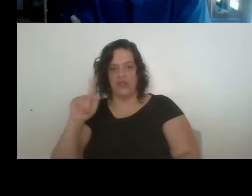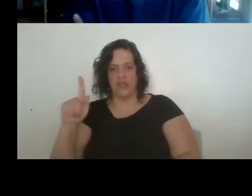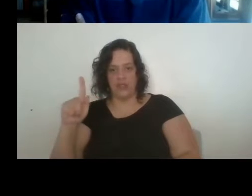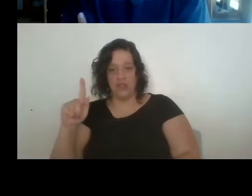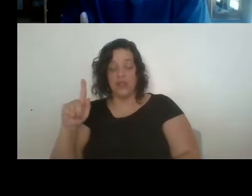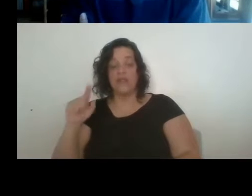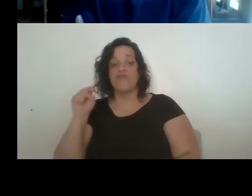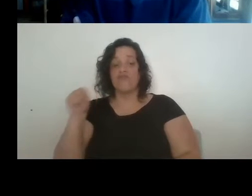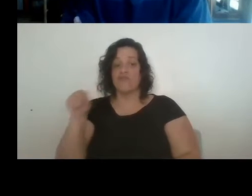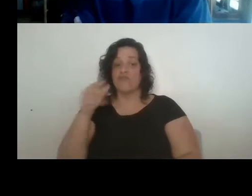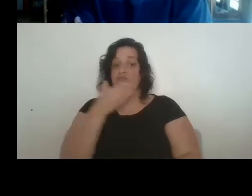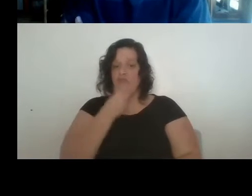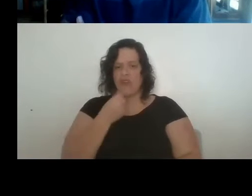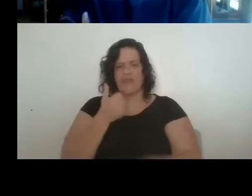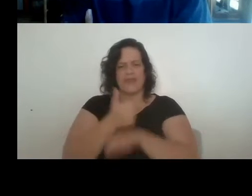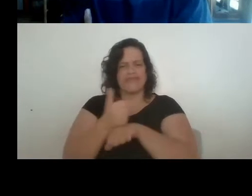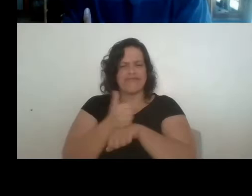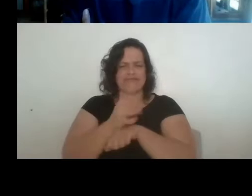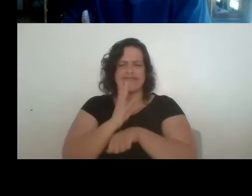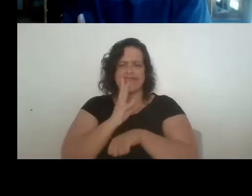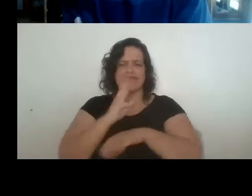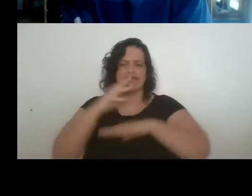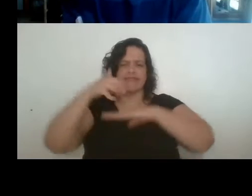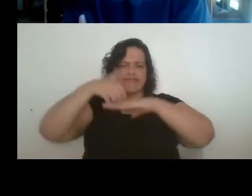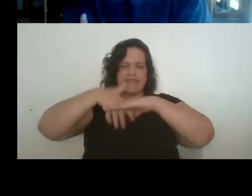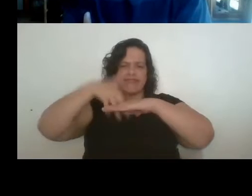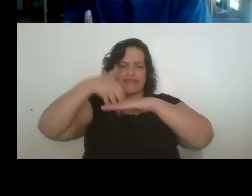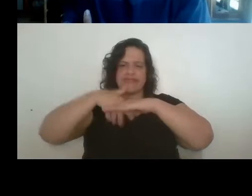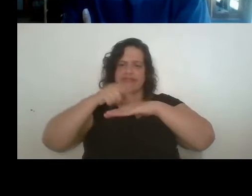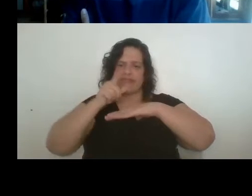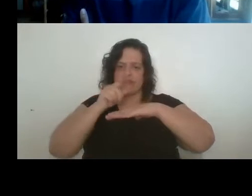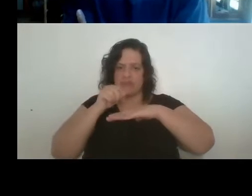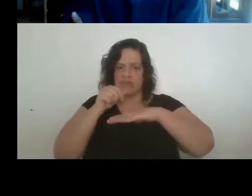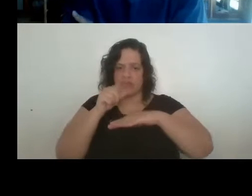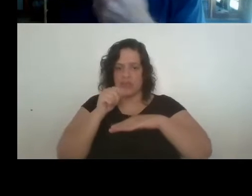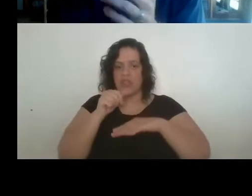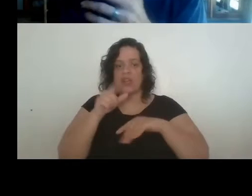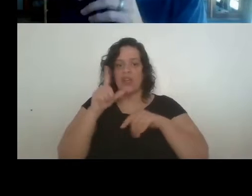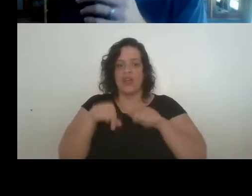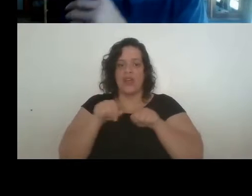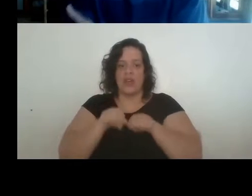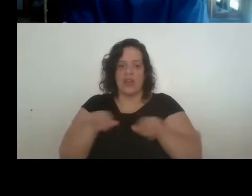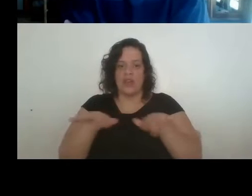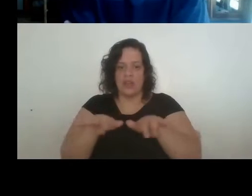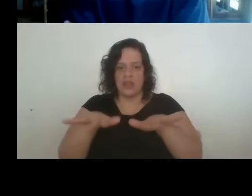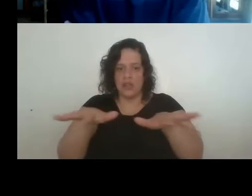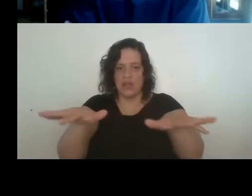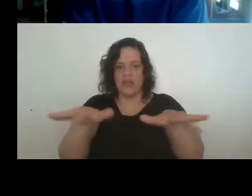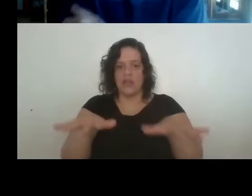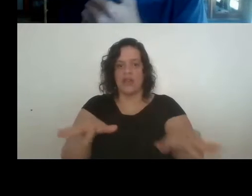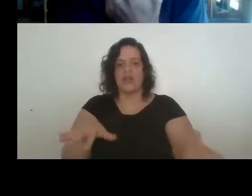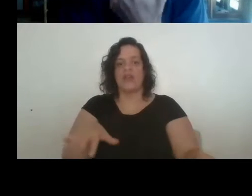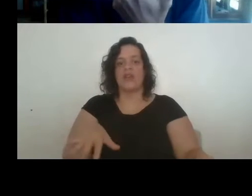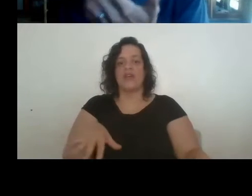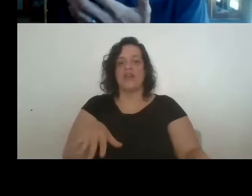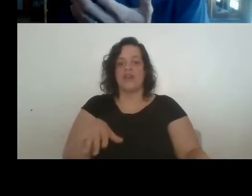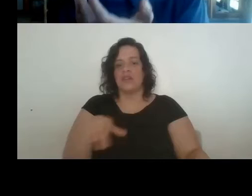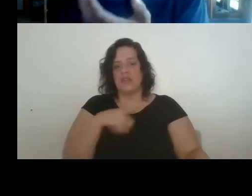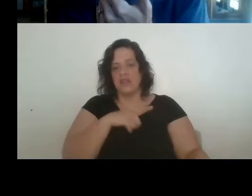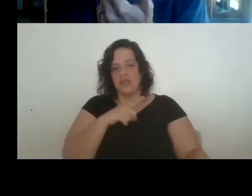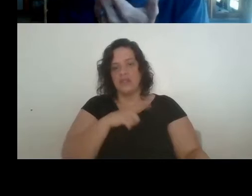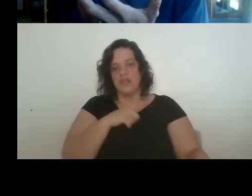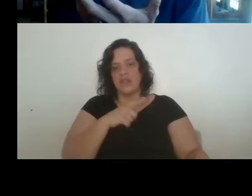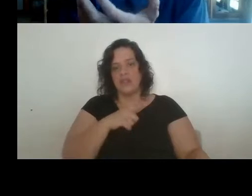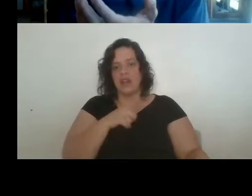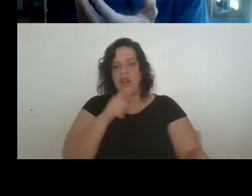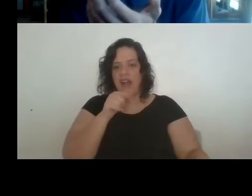um especialista em infiltração de irrigação de frutíferas com água cinza. A água cinza, só outro parênteses, é aquela água